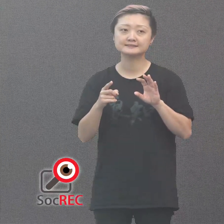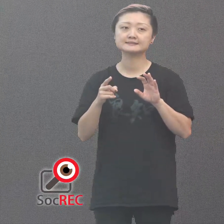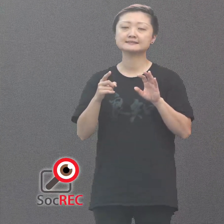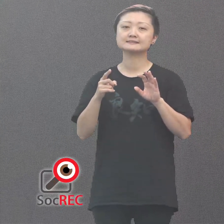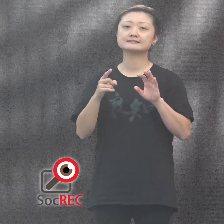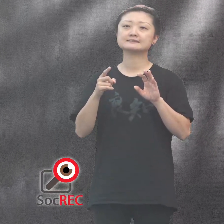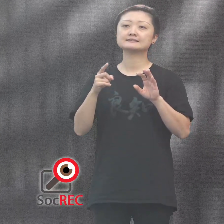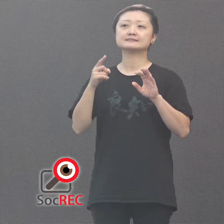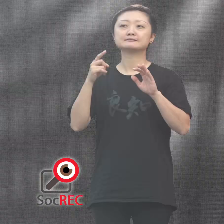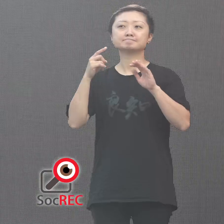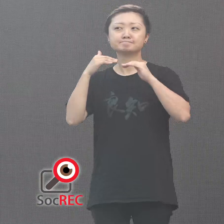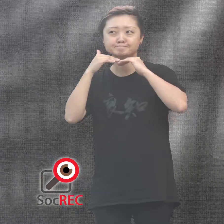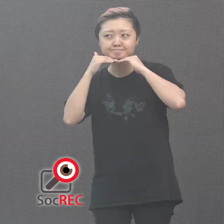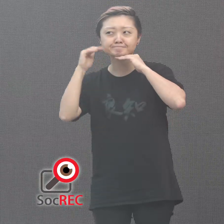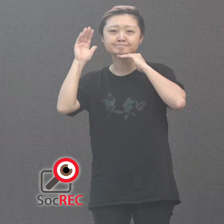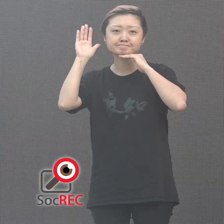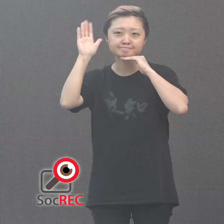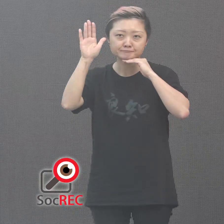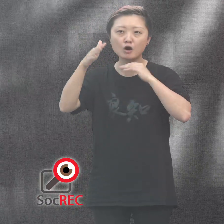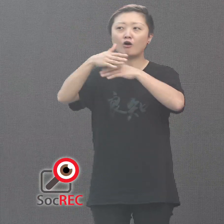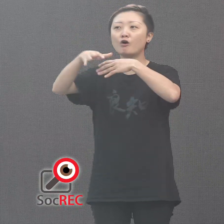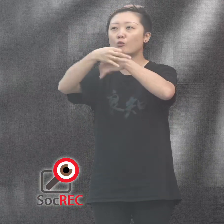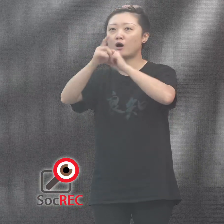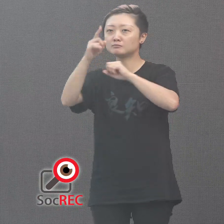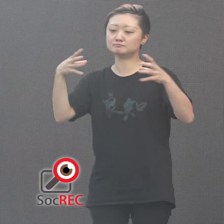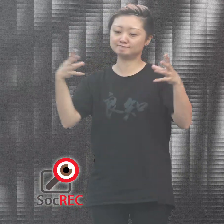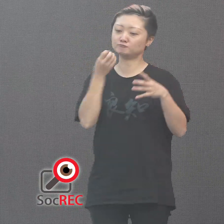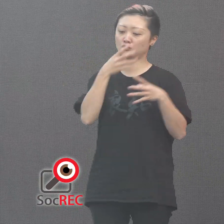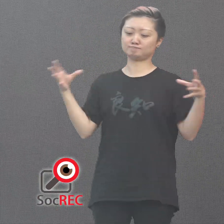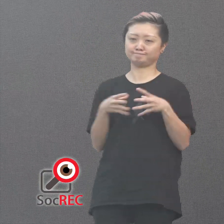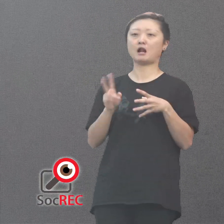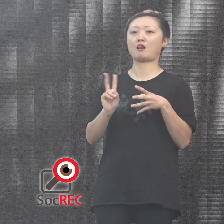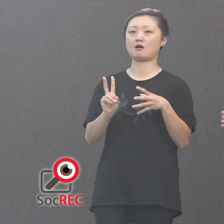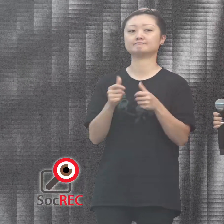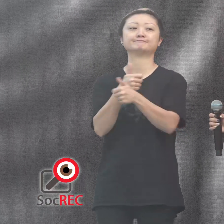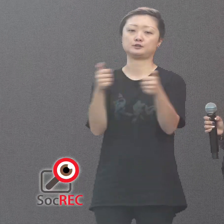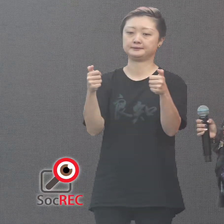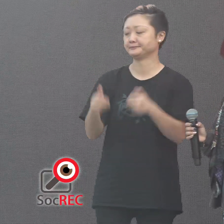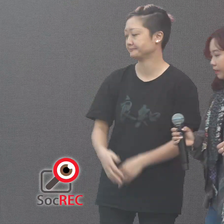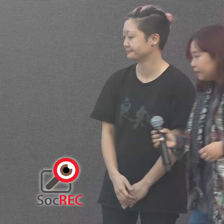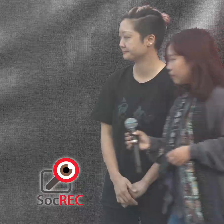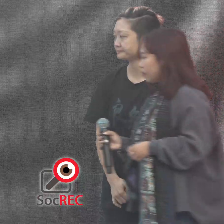係令到所有嘅國家都係 stand with Hong Kong， 唔該曬。